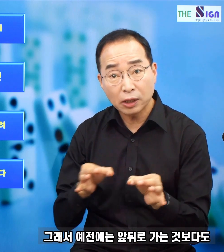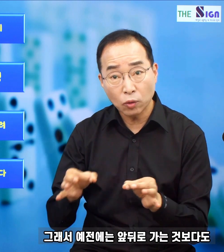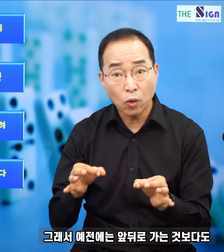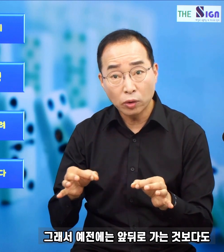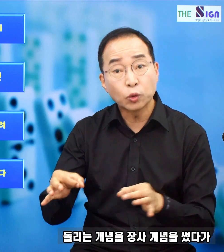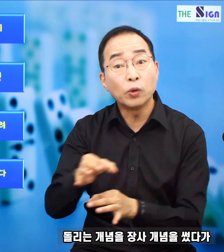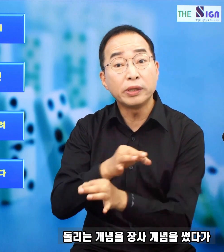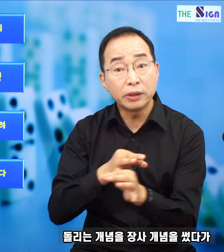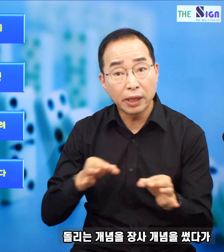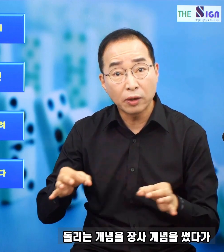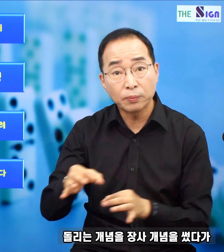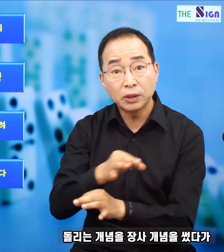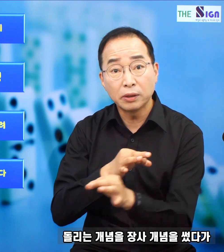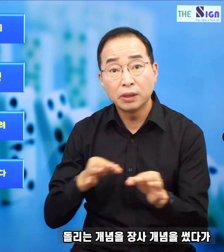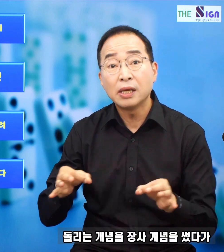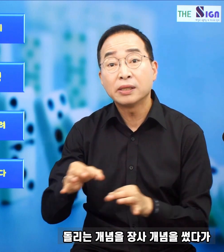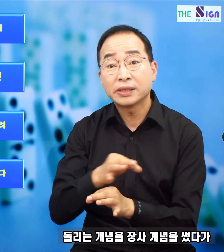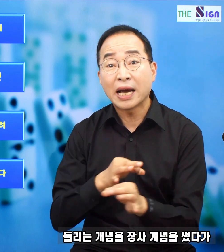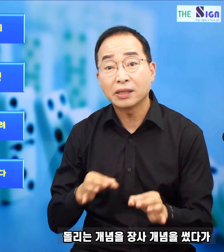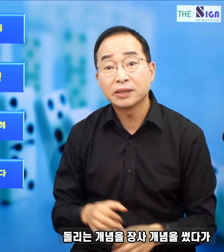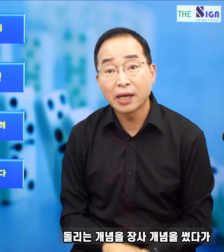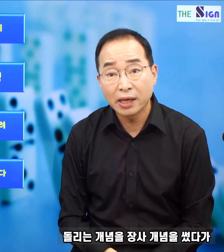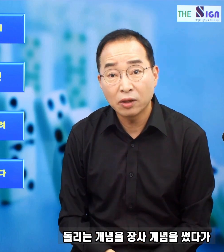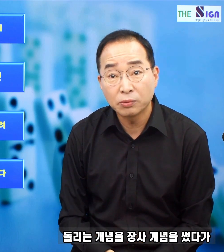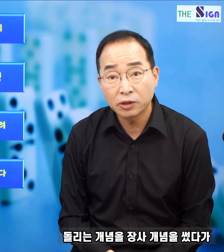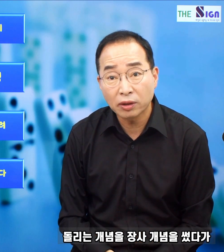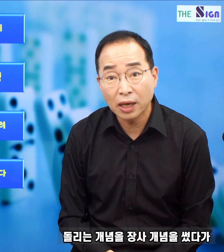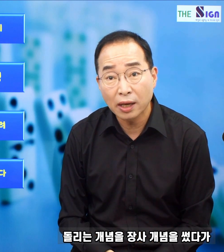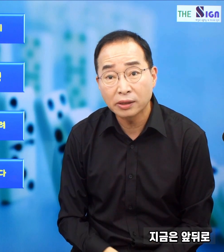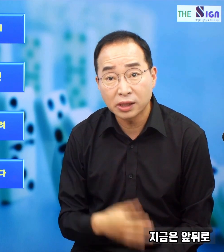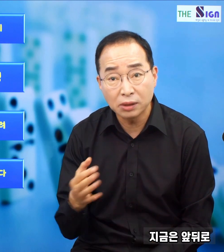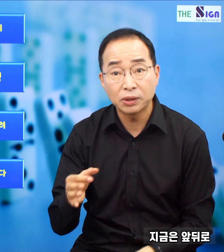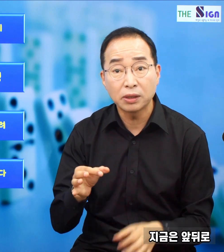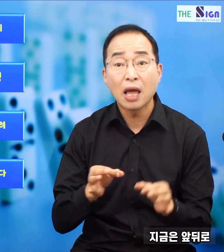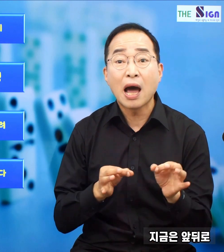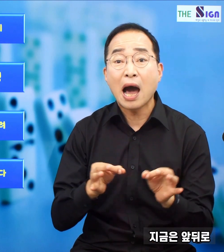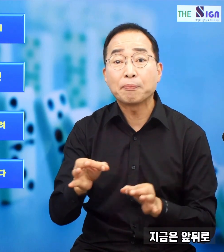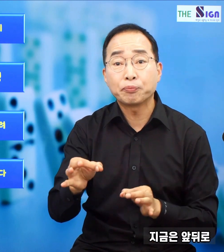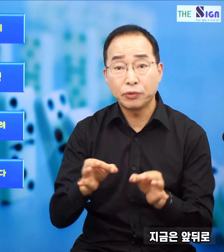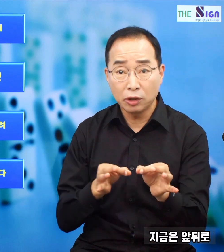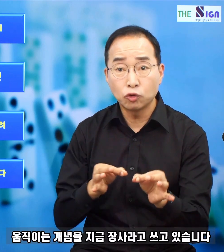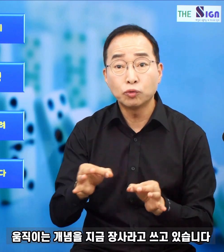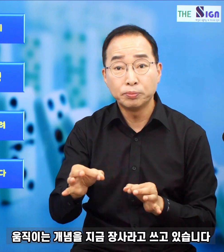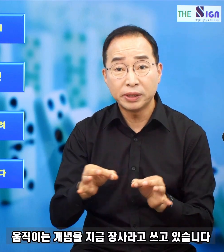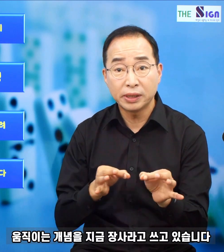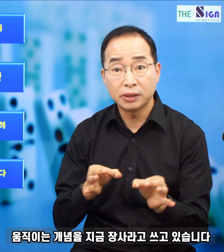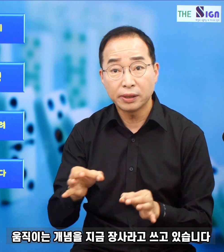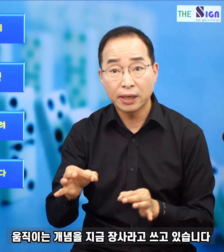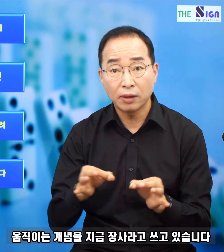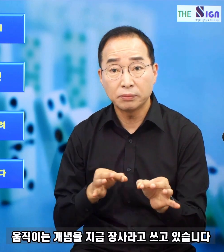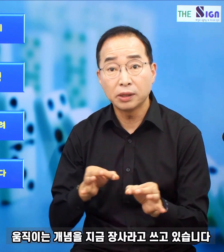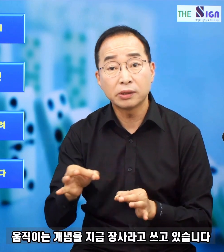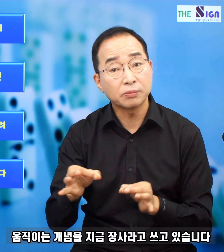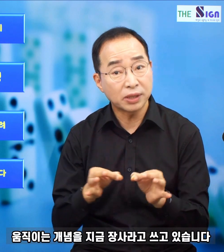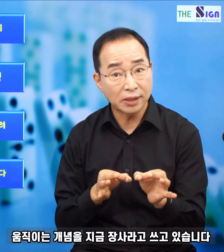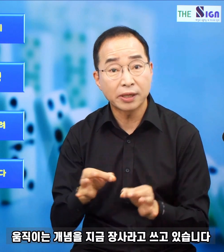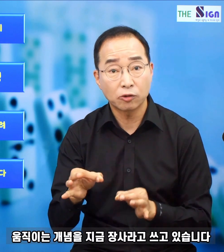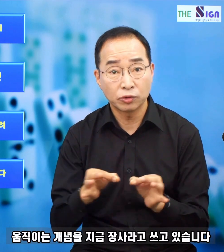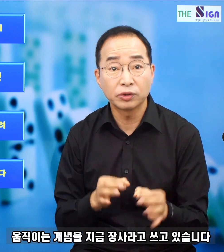것보다도 돌리는 개념을 장사 개념을 썼다가 지금은 앞뒤로 움직이는 개념을 지금 장사라고